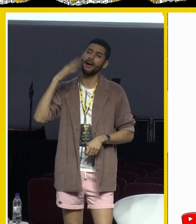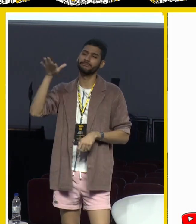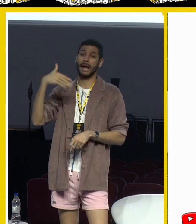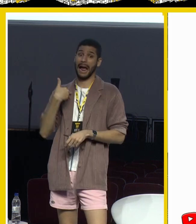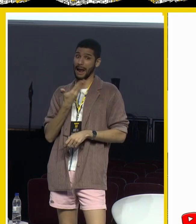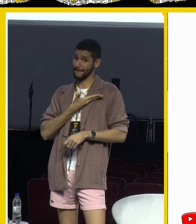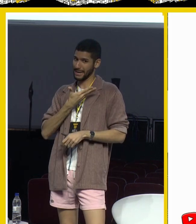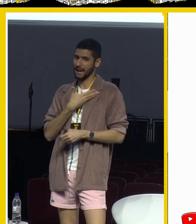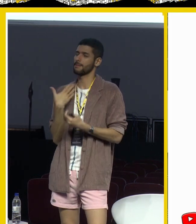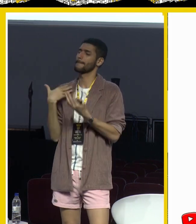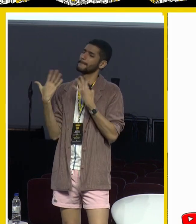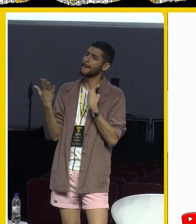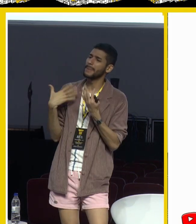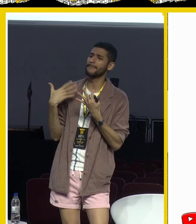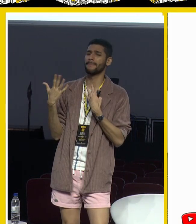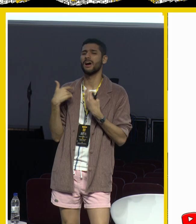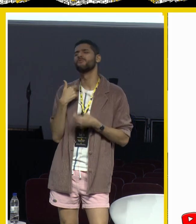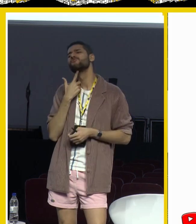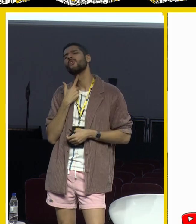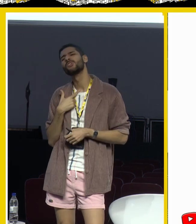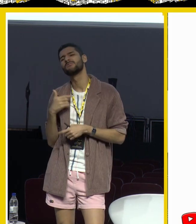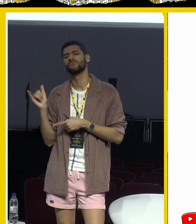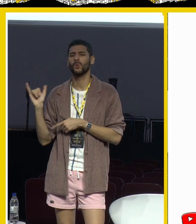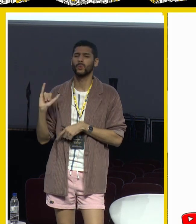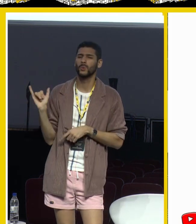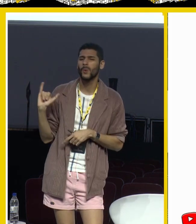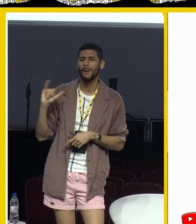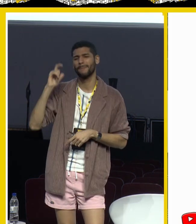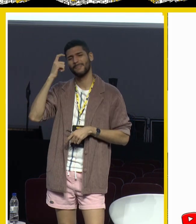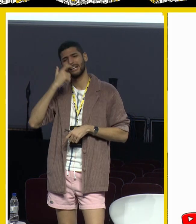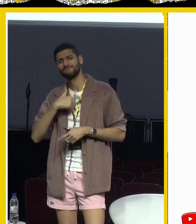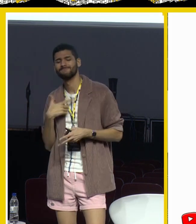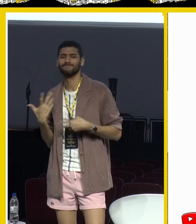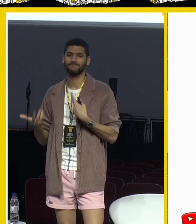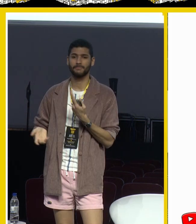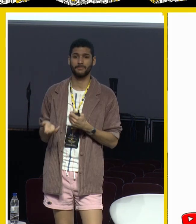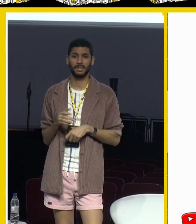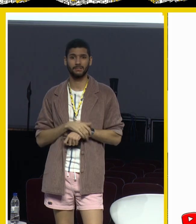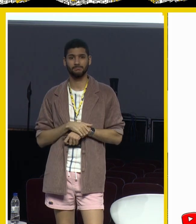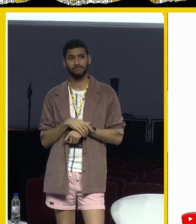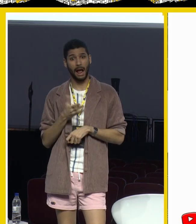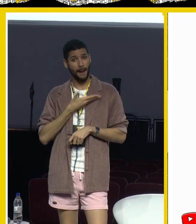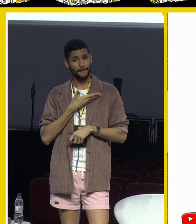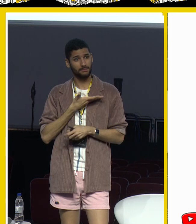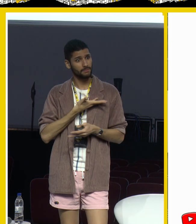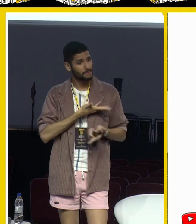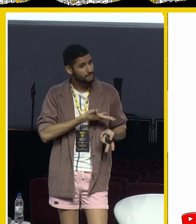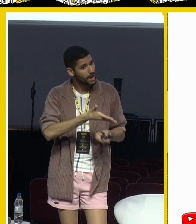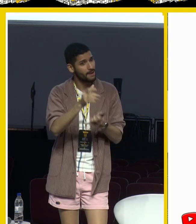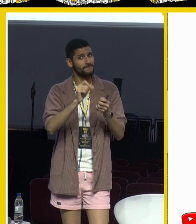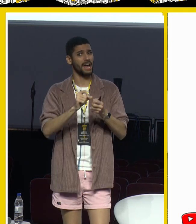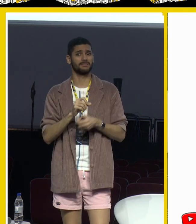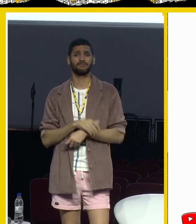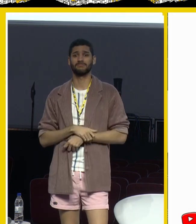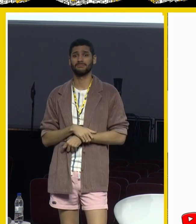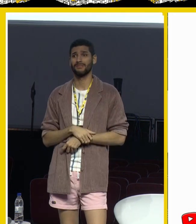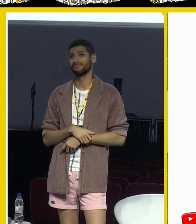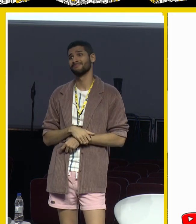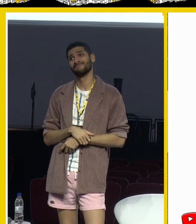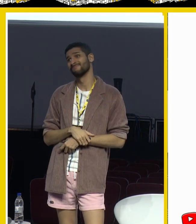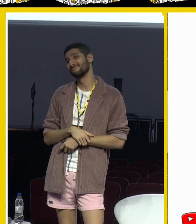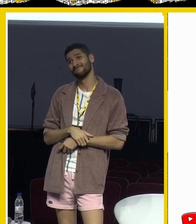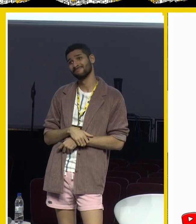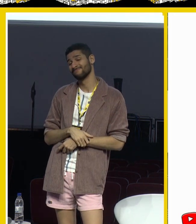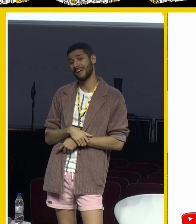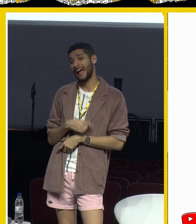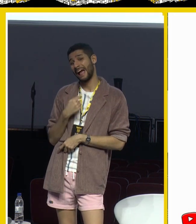56 anos esperando até que estava conversando com a amiga e falei eu estou pensando em outubro que é um canal ea minha amiga disse